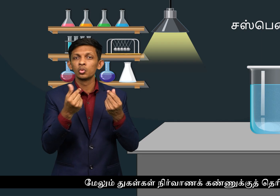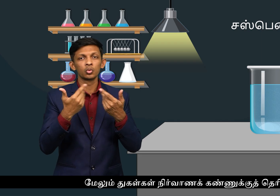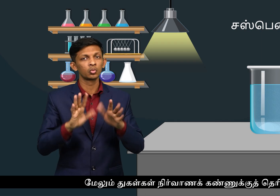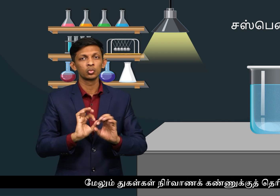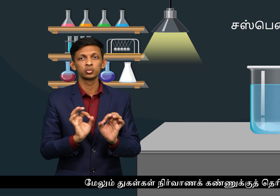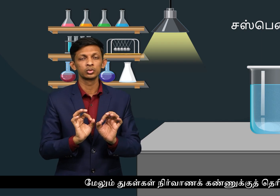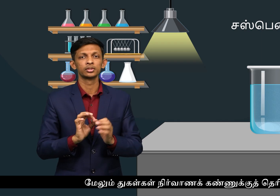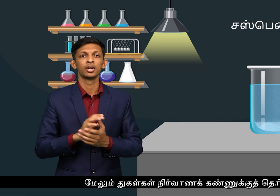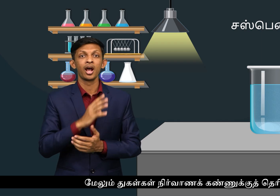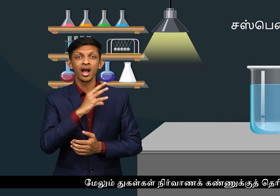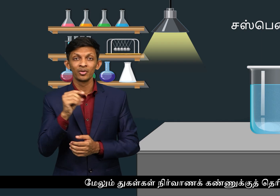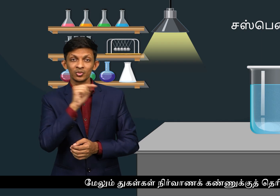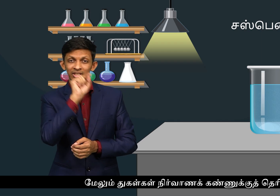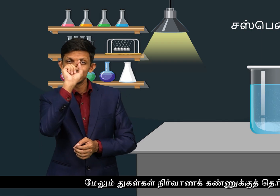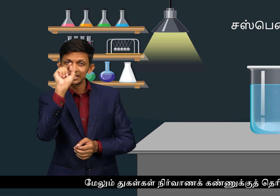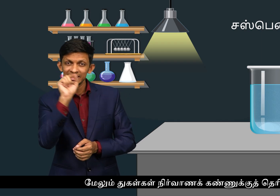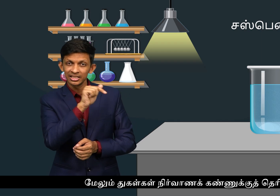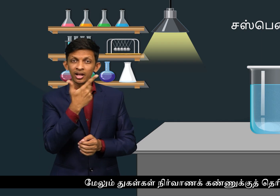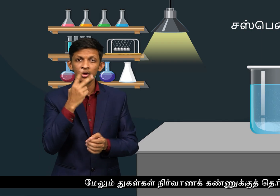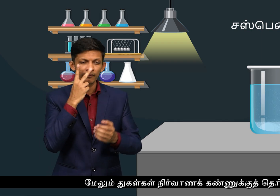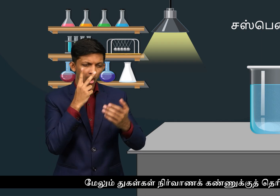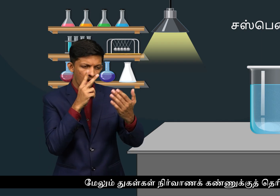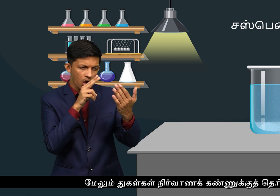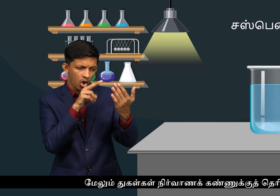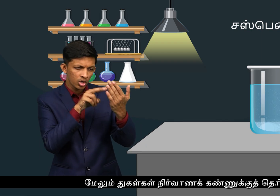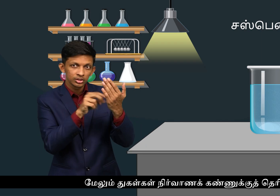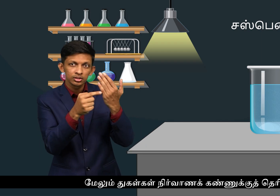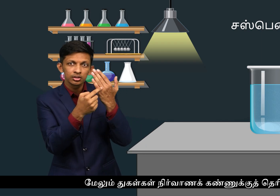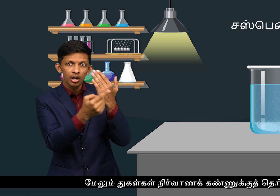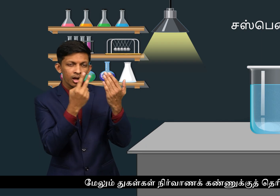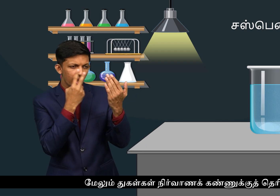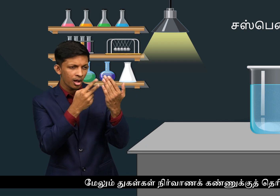போகவில்லை, மேலும் துகள்கள் சாதாரண கண்ணுக்கு தெரியும்.